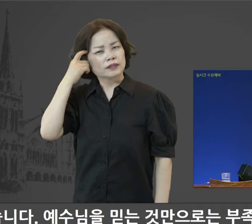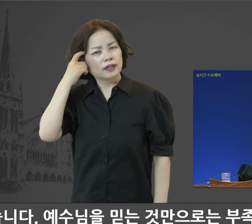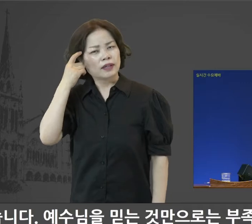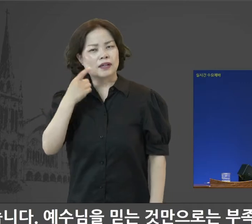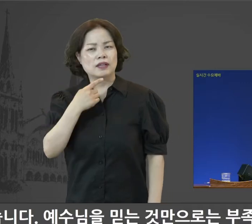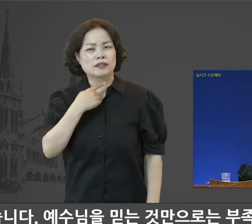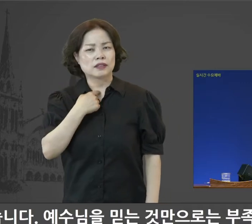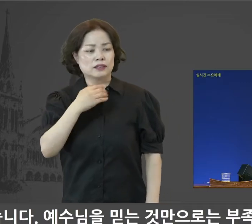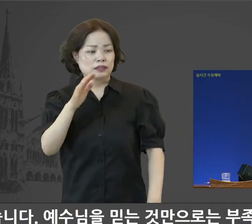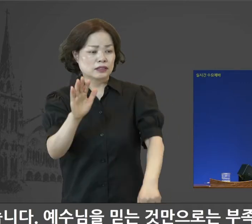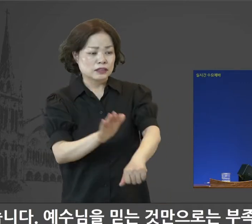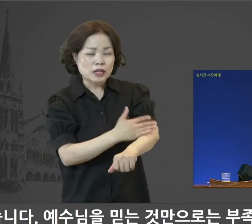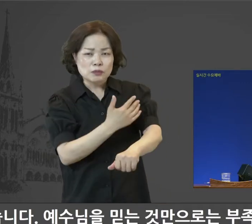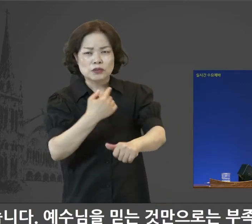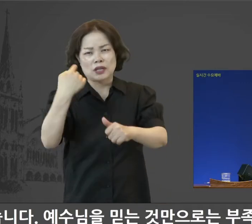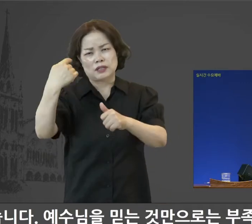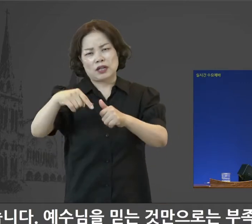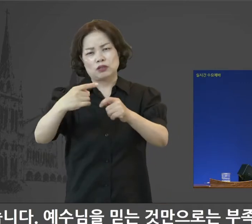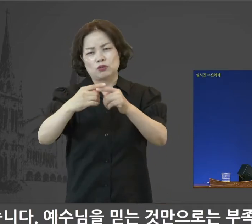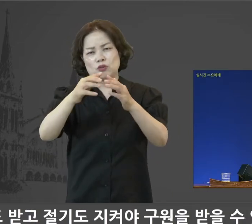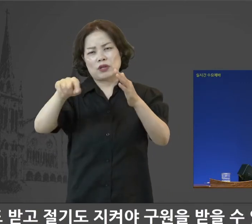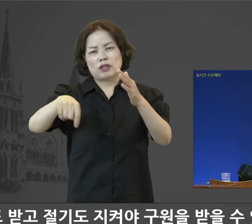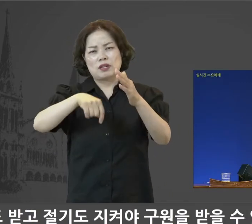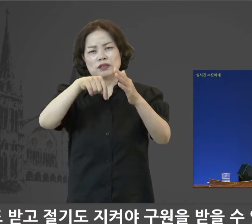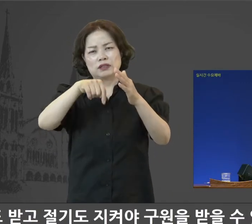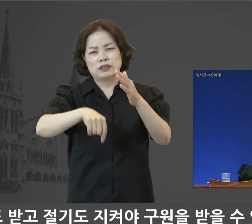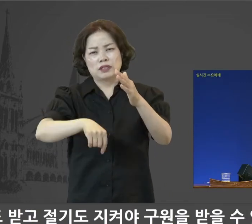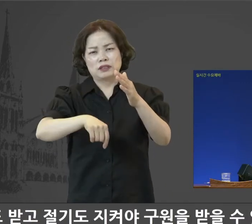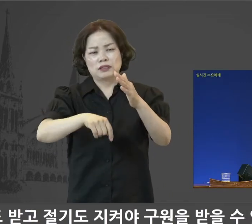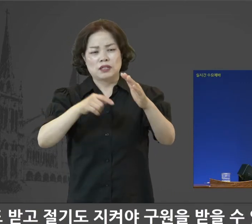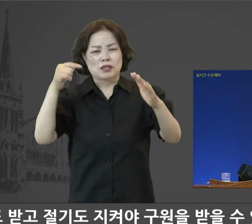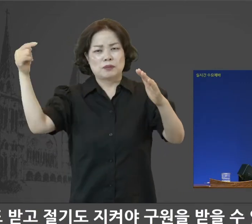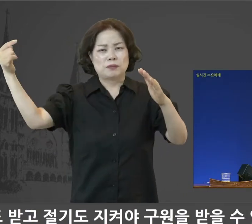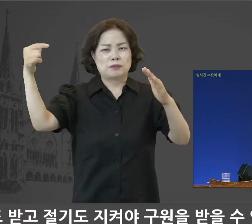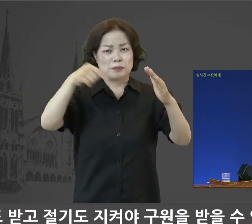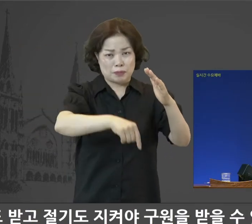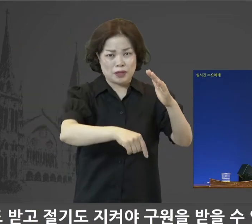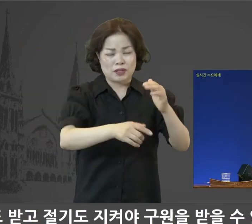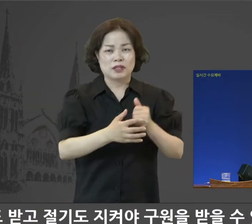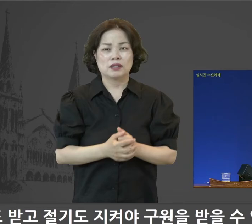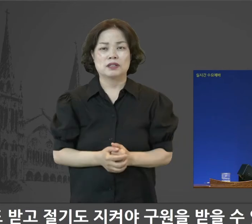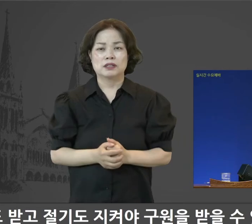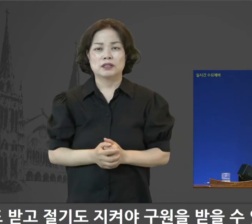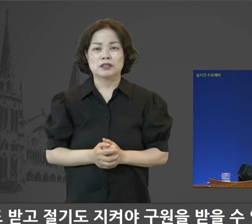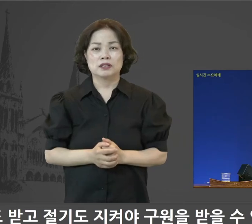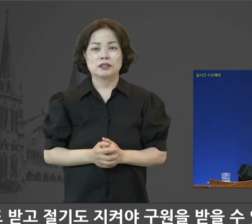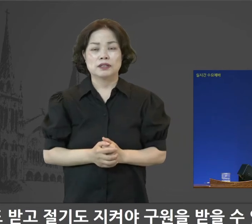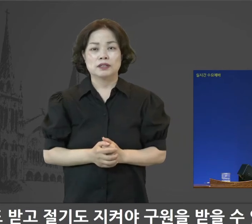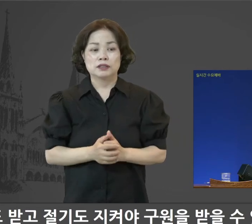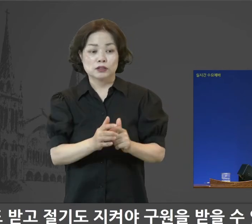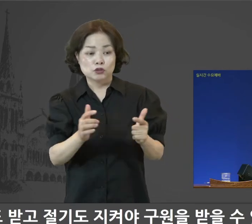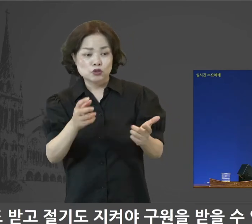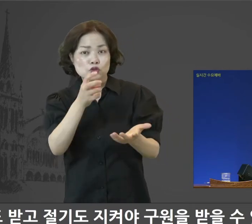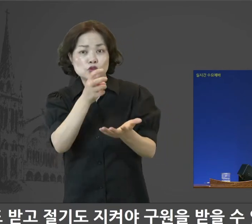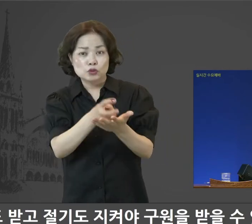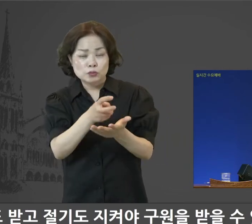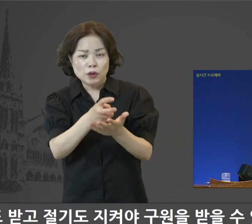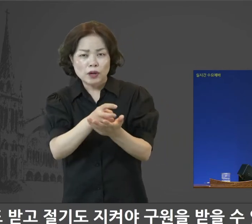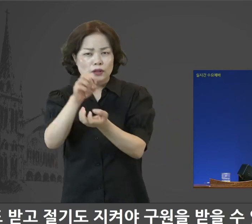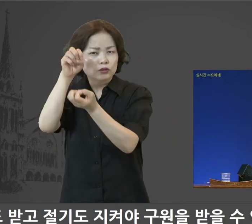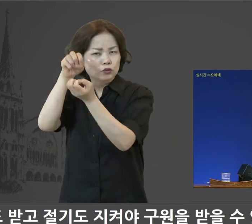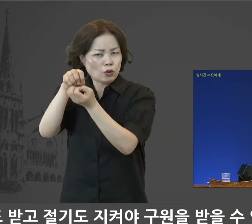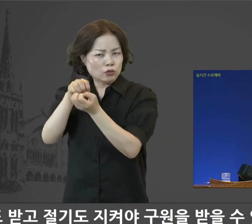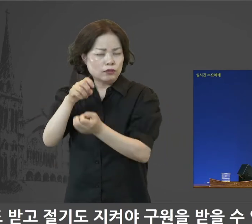생각했던 그런 잘못된 가르침들이 교회 안에도 침투했다라는 것입니다. 그들은 율법의